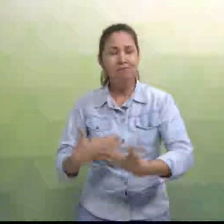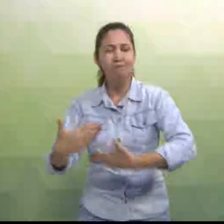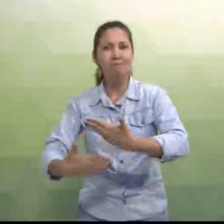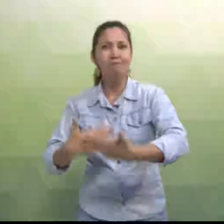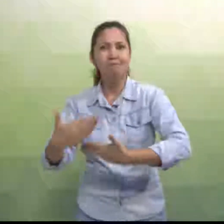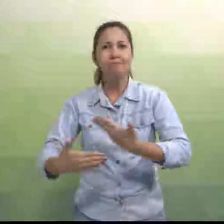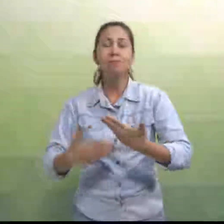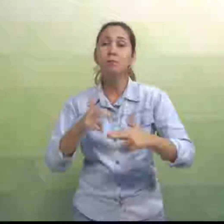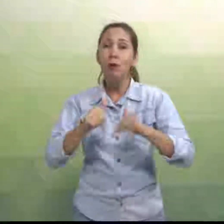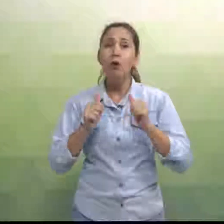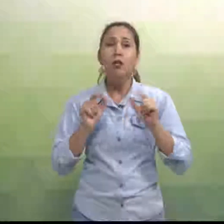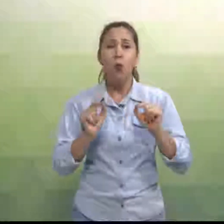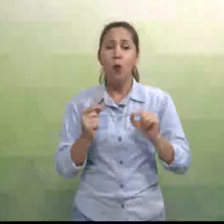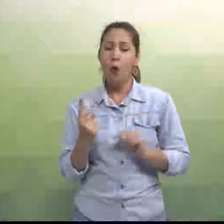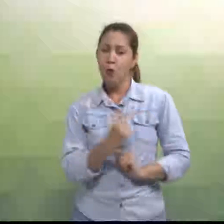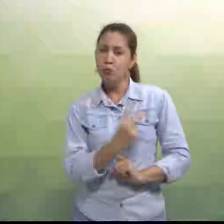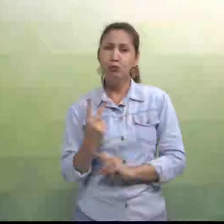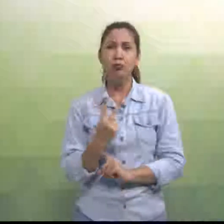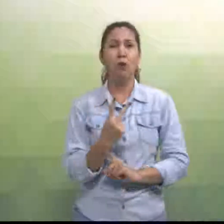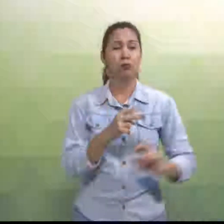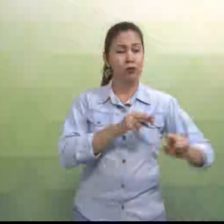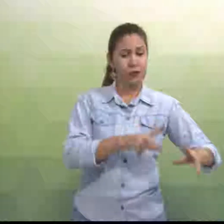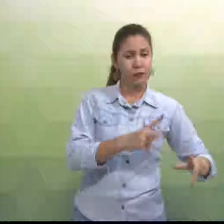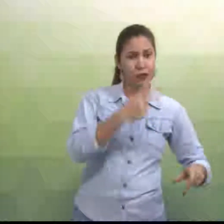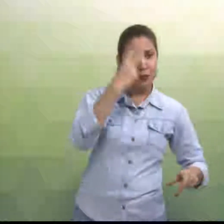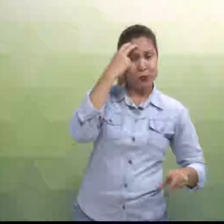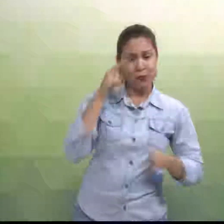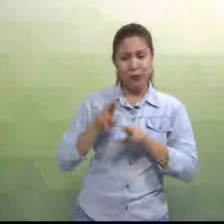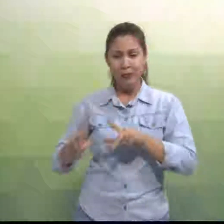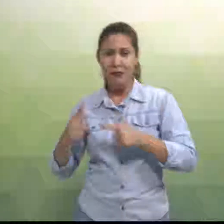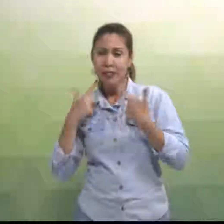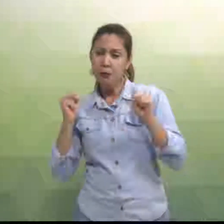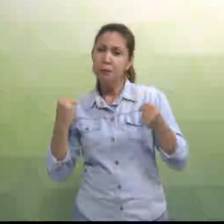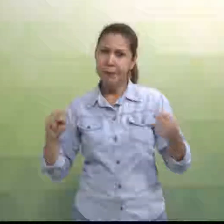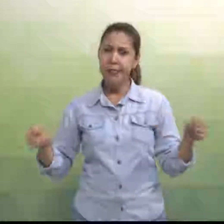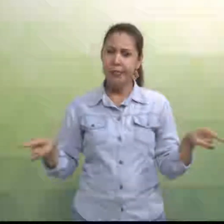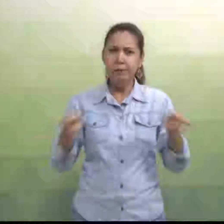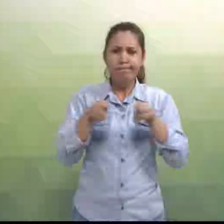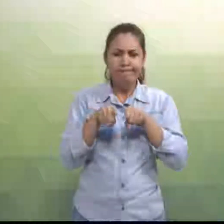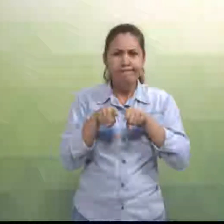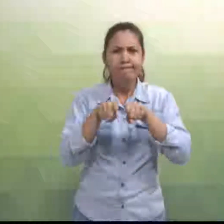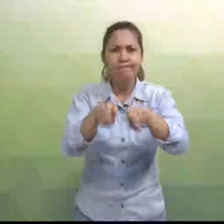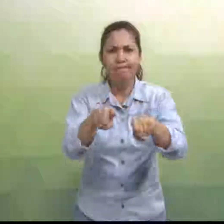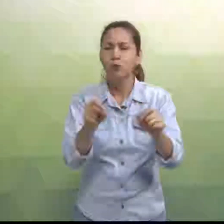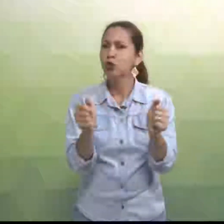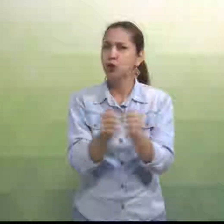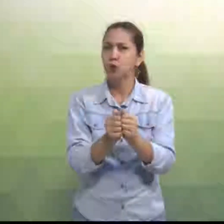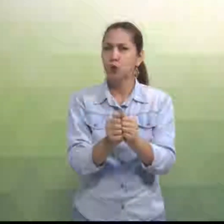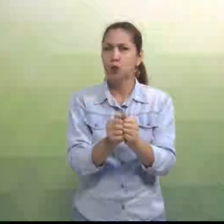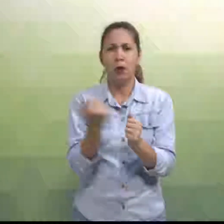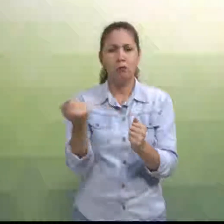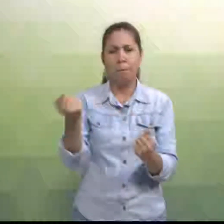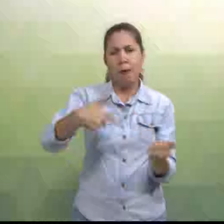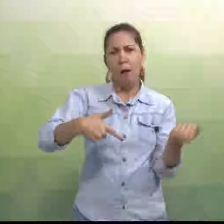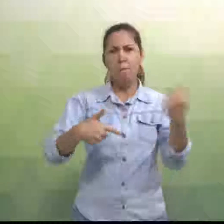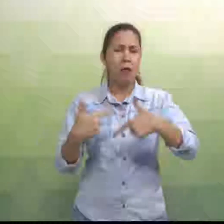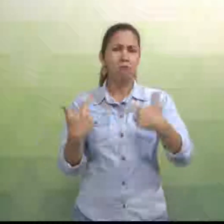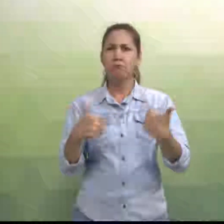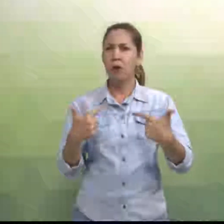em processo de desenvolvimento. Então perceba que, culturalmente e linguisticamente, devem andar